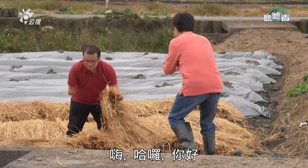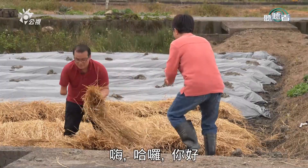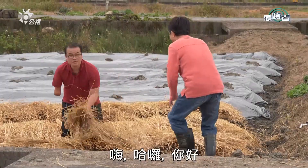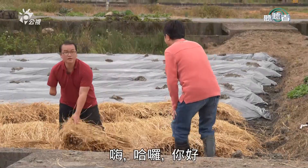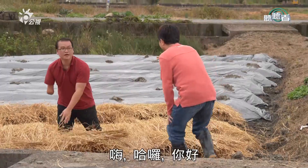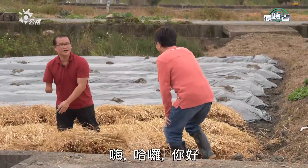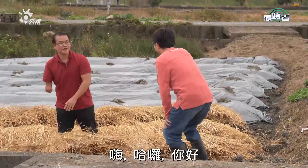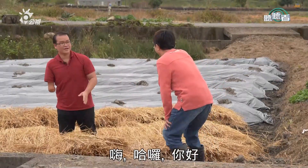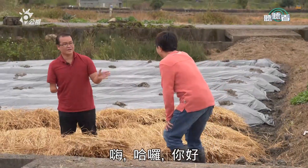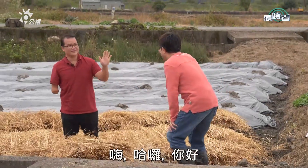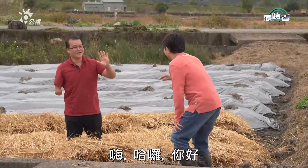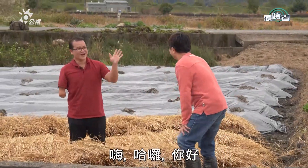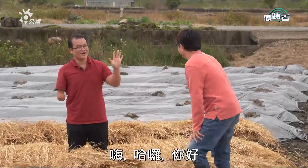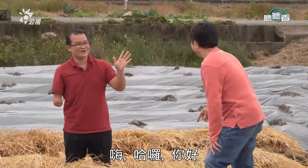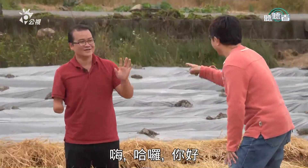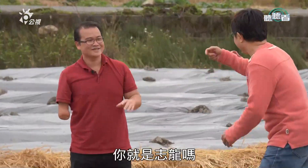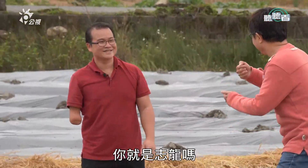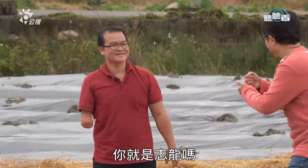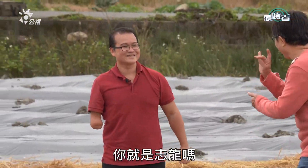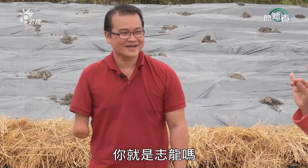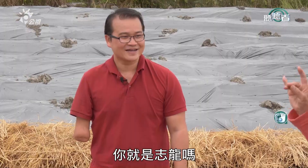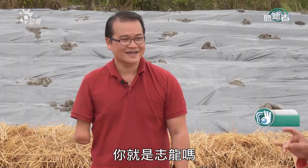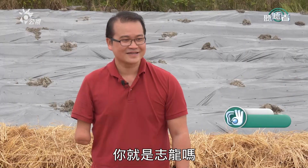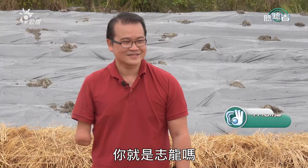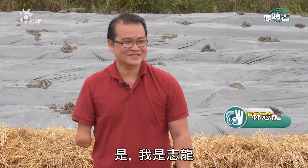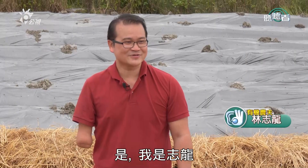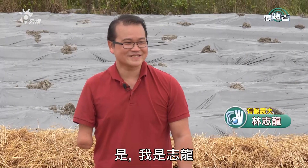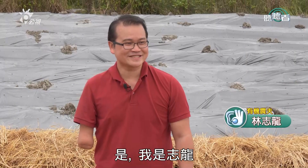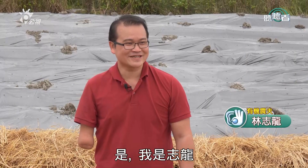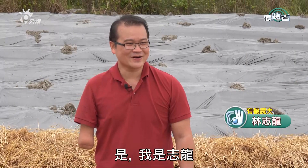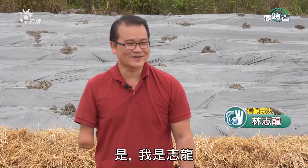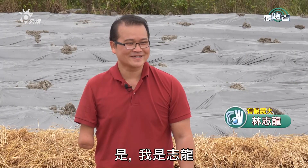哎 ，Hello， 你好，你就是志龙吗？ 是，我是志龙。